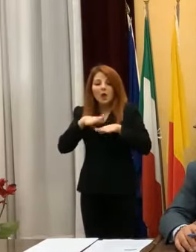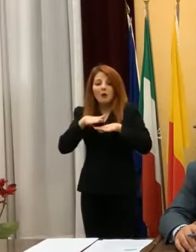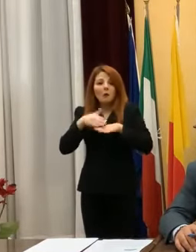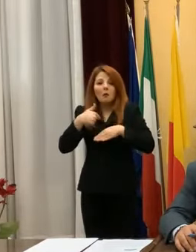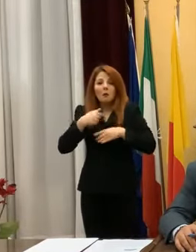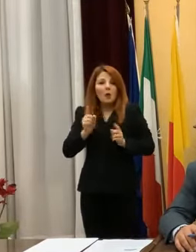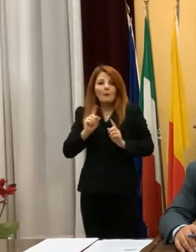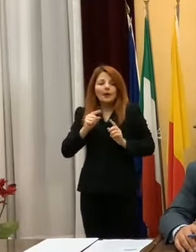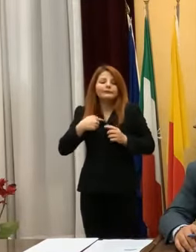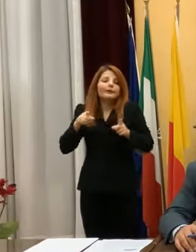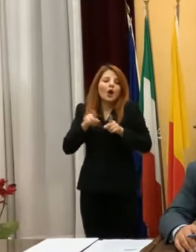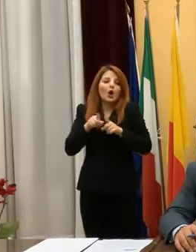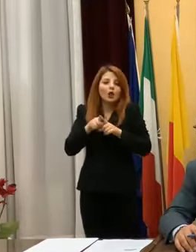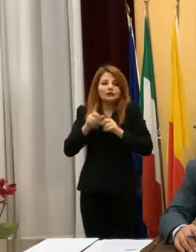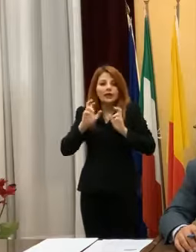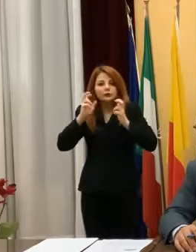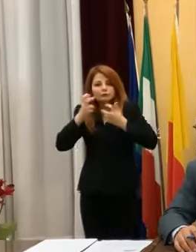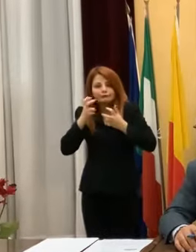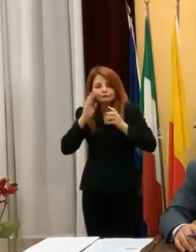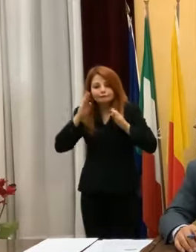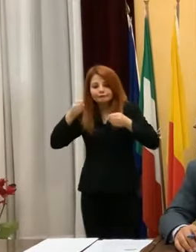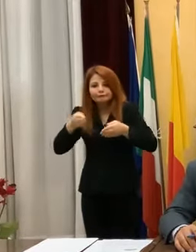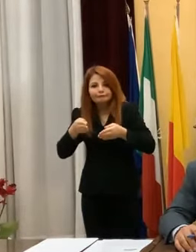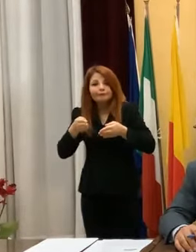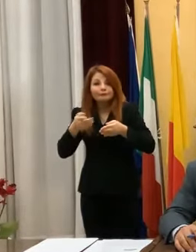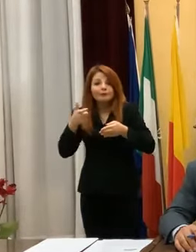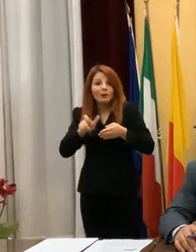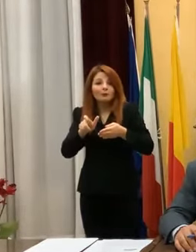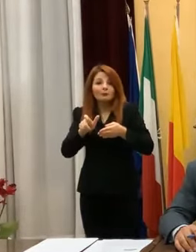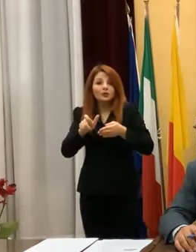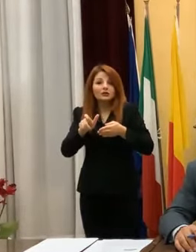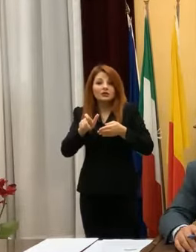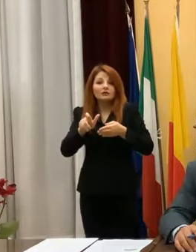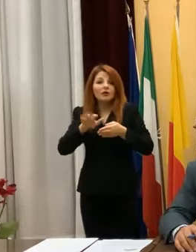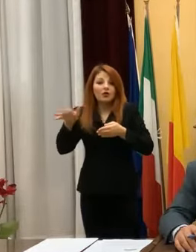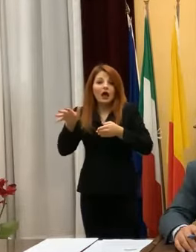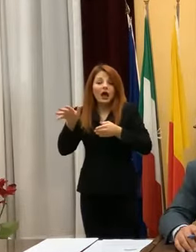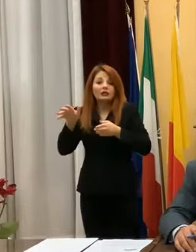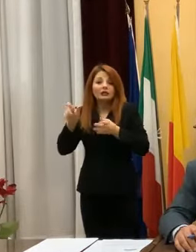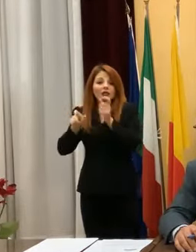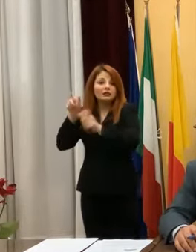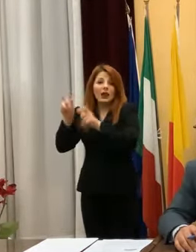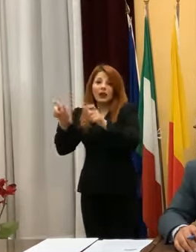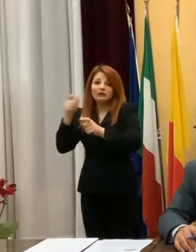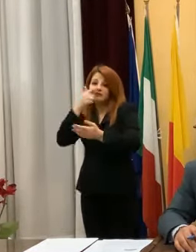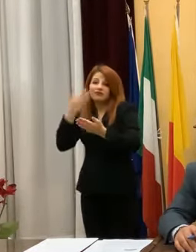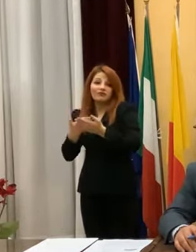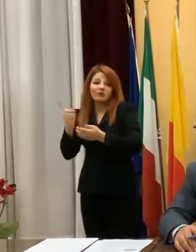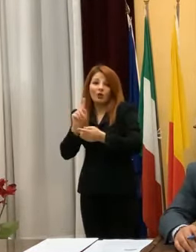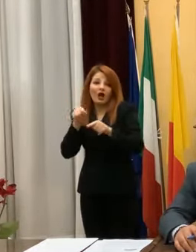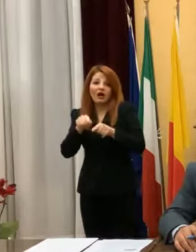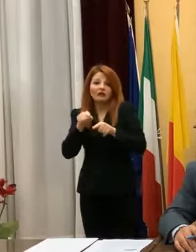quali siamo stati costretti a farlo in considerazione